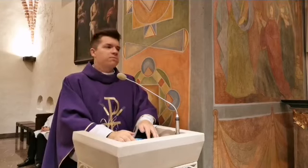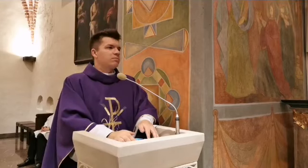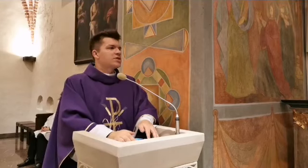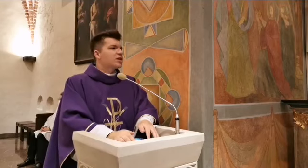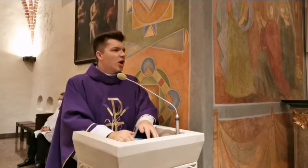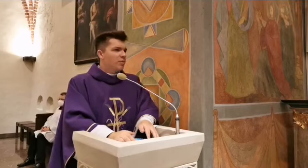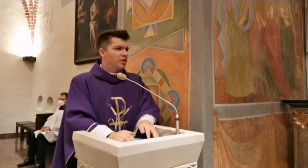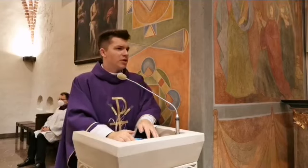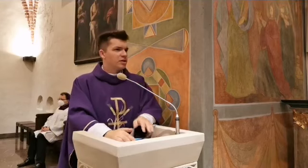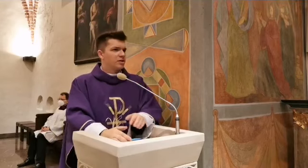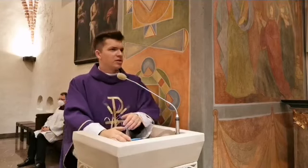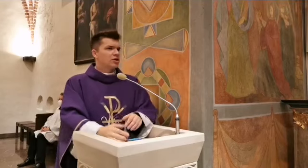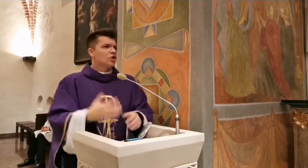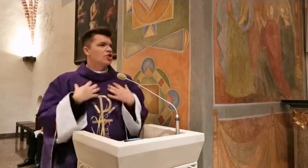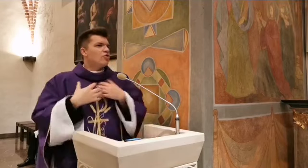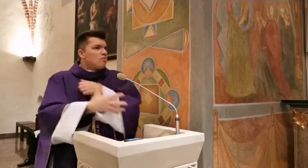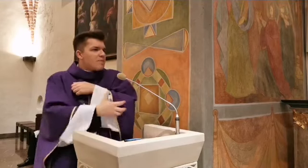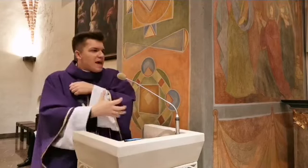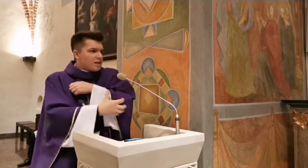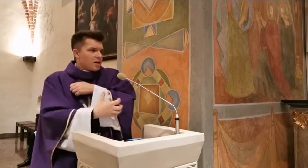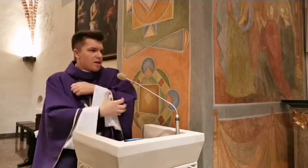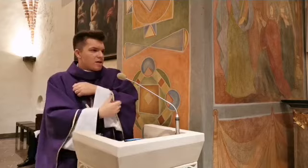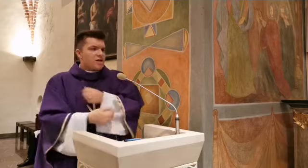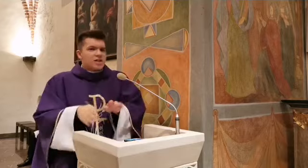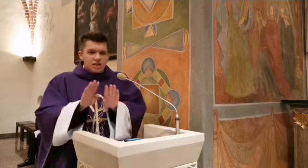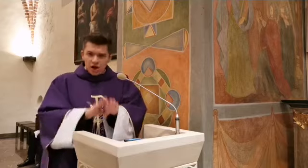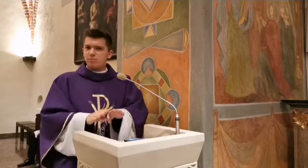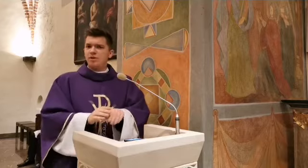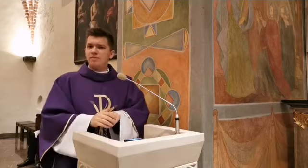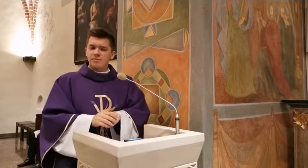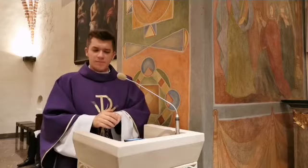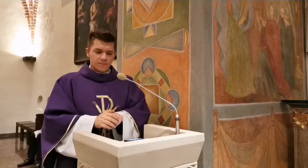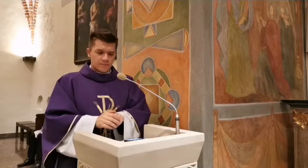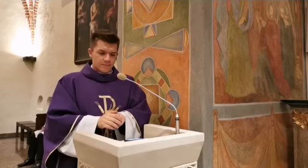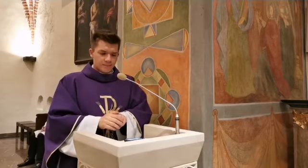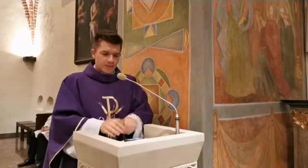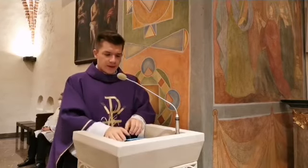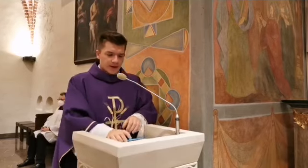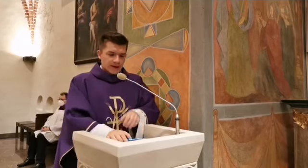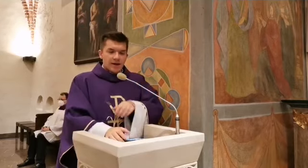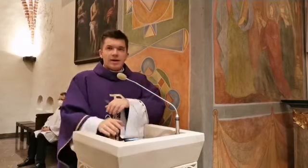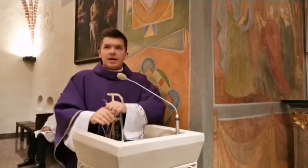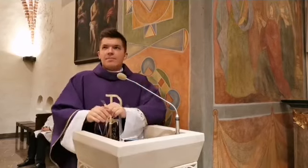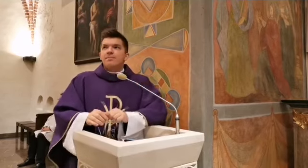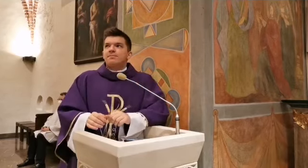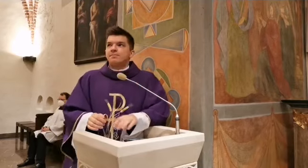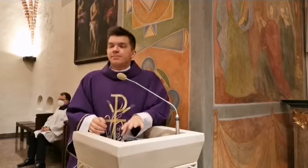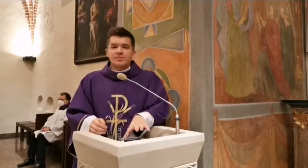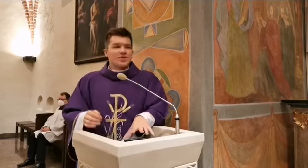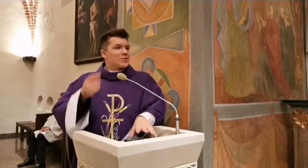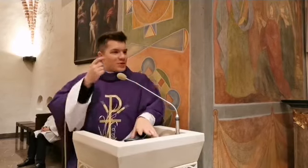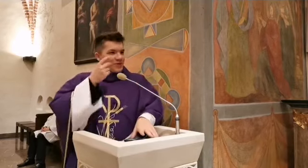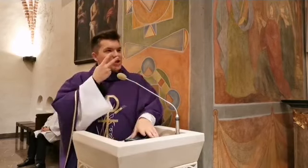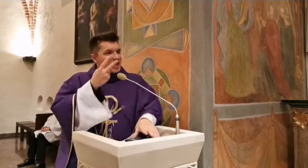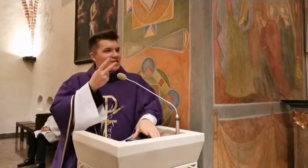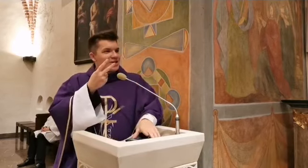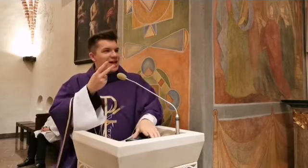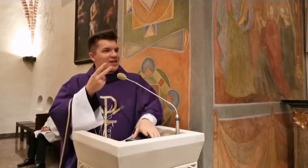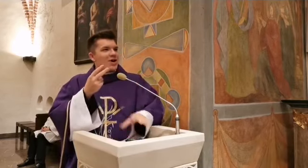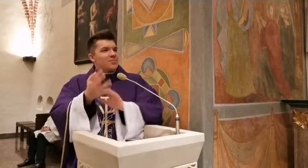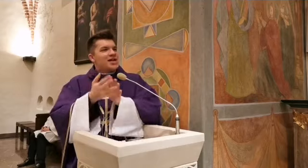bardzo skromny. Żył biedny, skromny. W